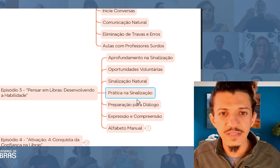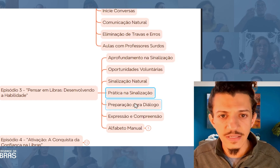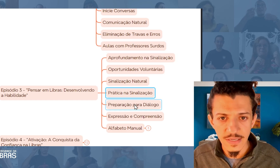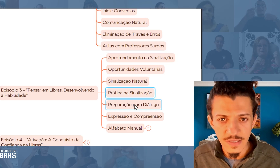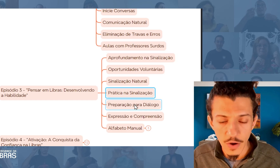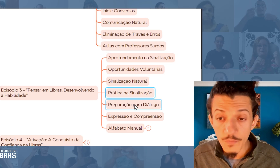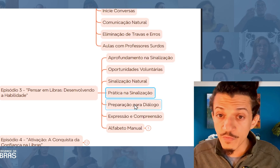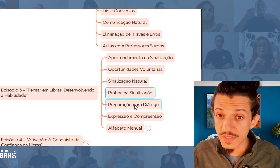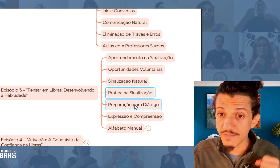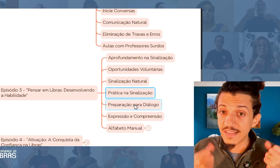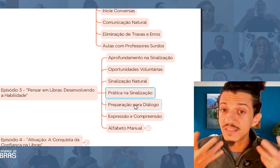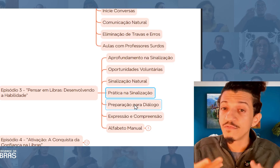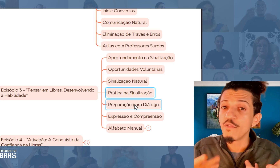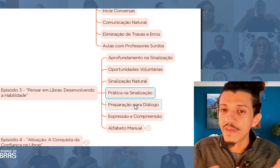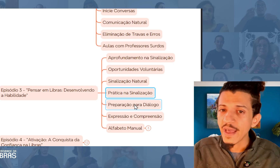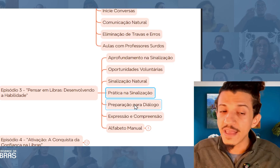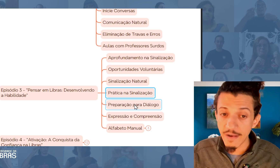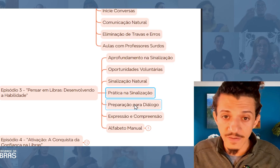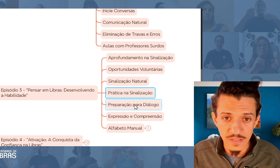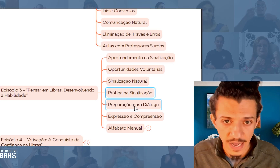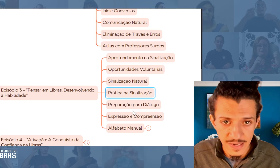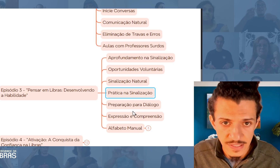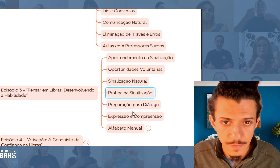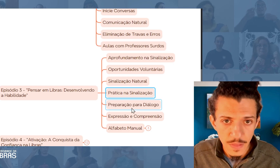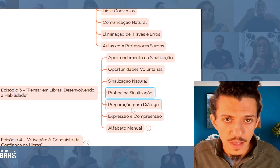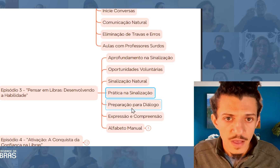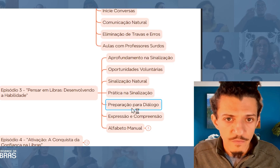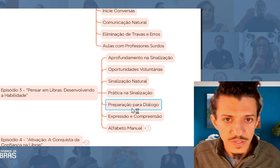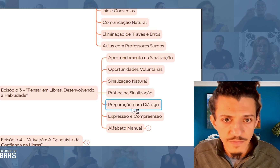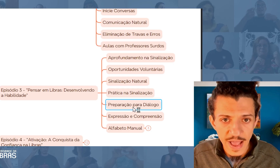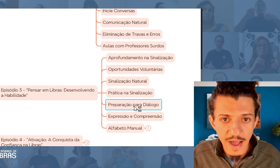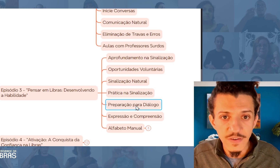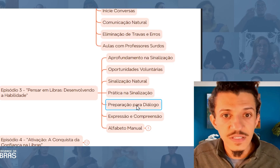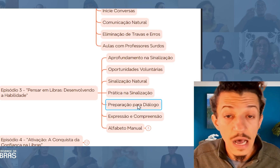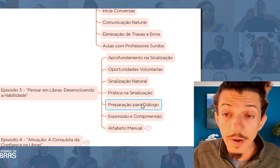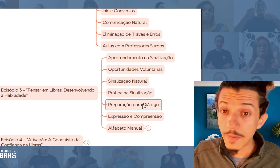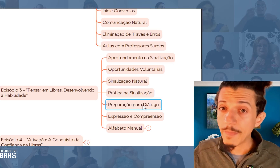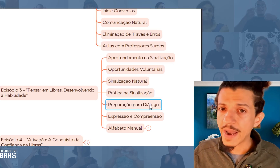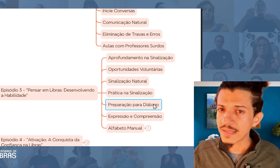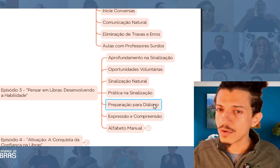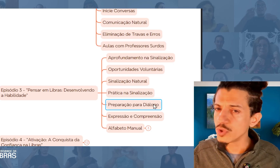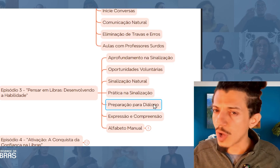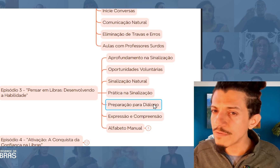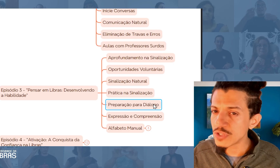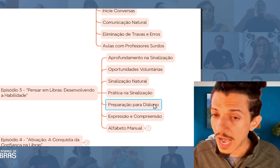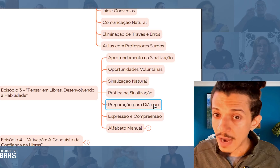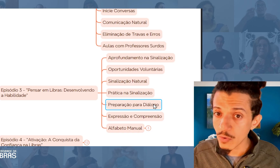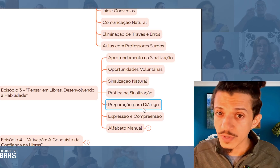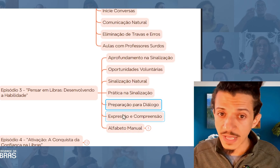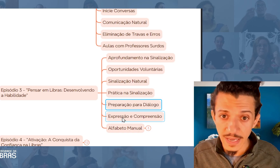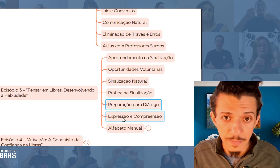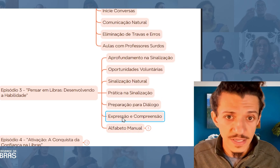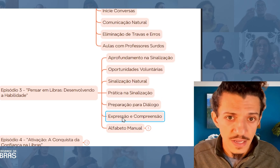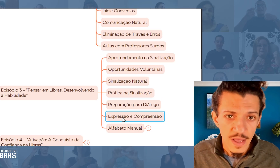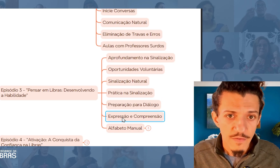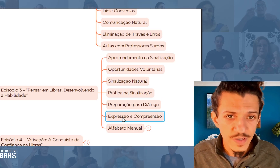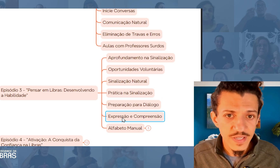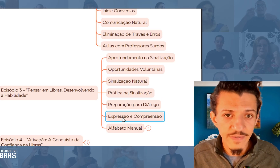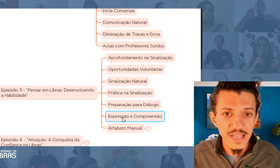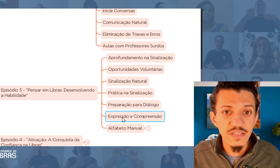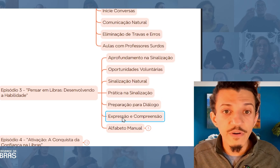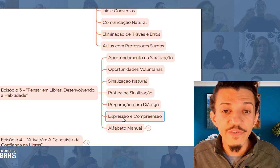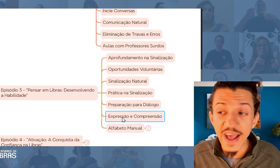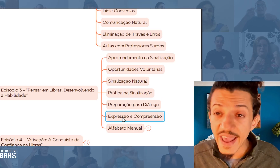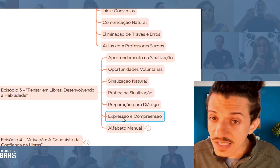na sinalização, você vai desenvolver e avançar assim, você vai avançar para a preparação de novos diálogos na Libras, você